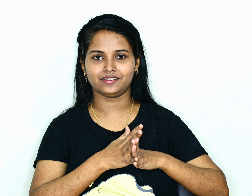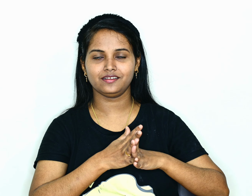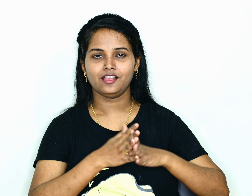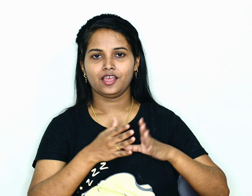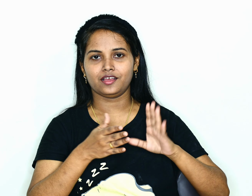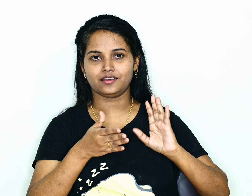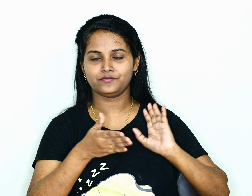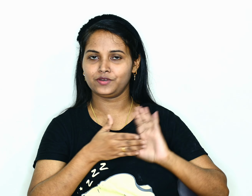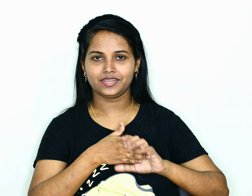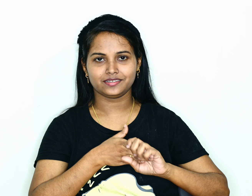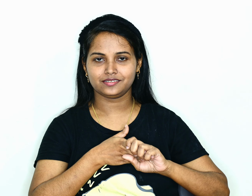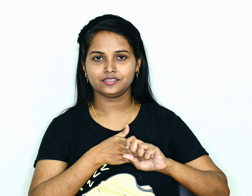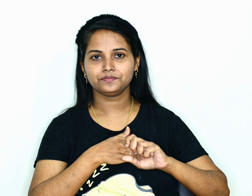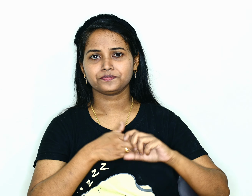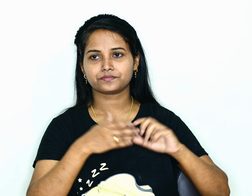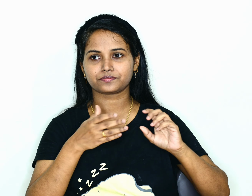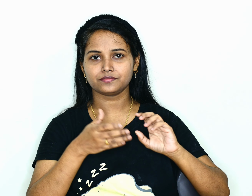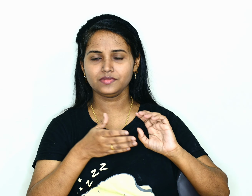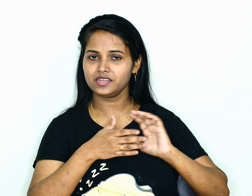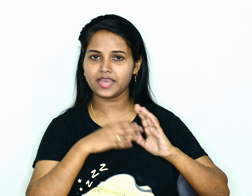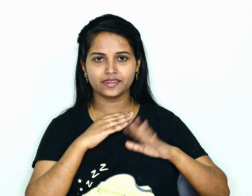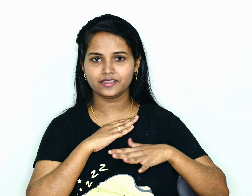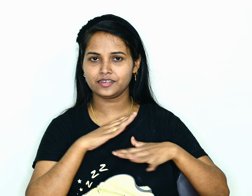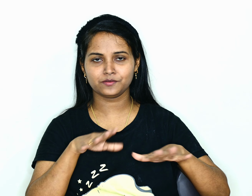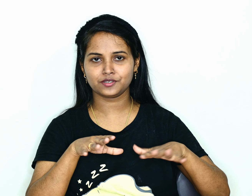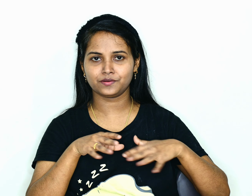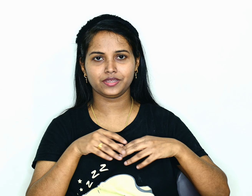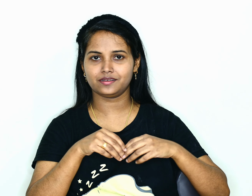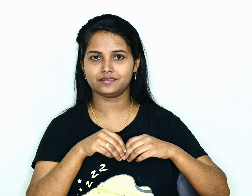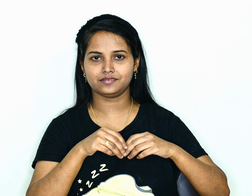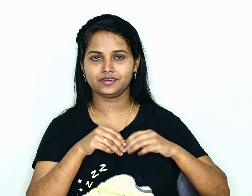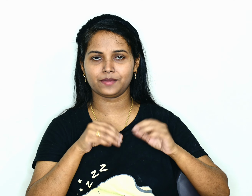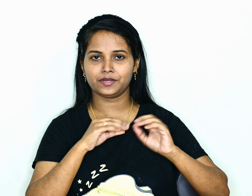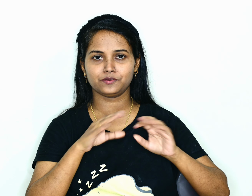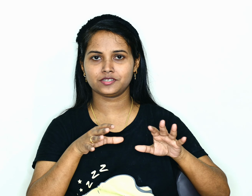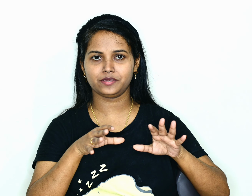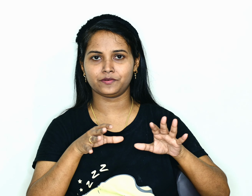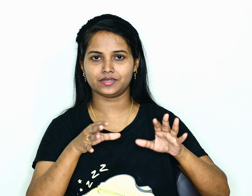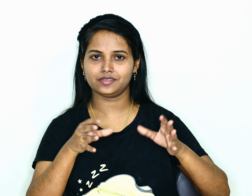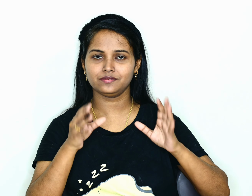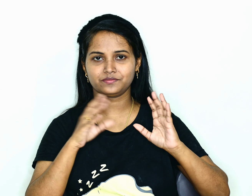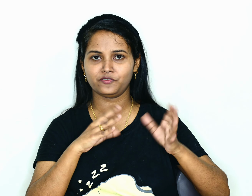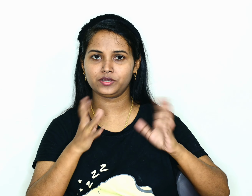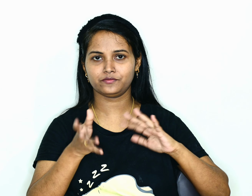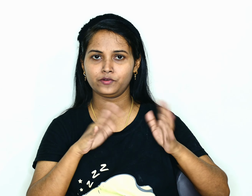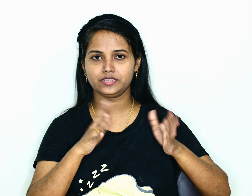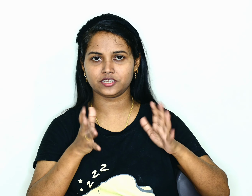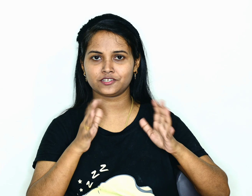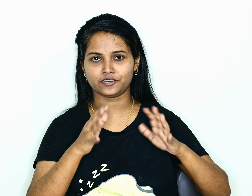किलर वो नहीं लेती थी। डायरिया के लिए मुझे कोई टैबलेट कुछ नहीं बोला था, फूड ही चेंज करने